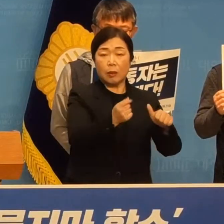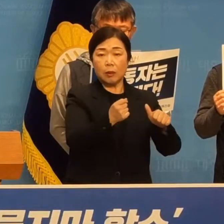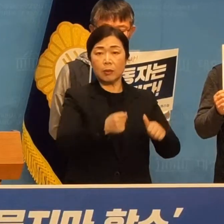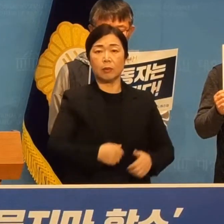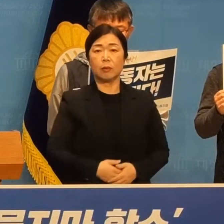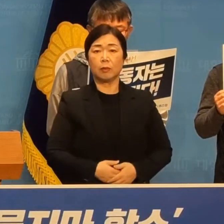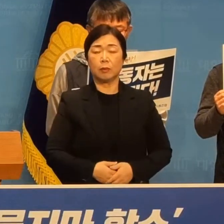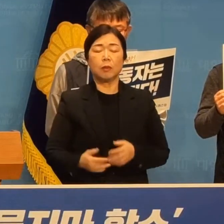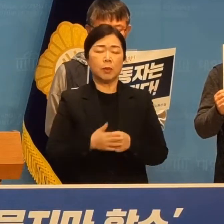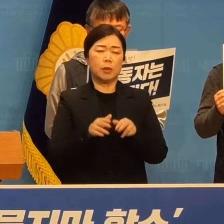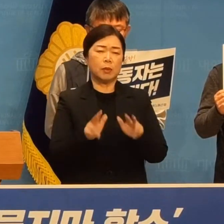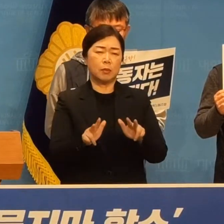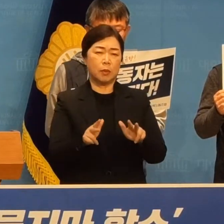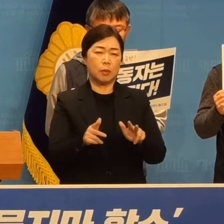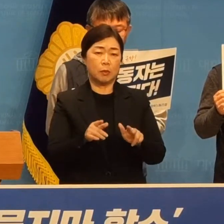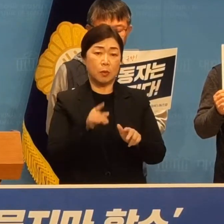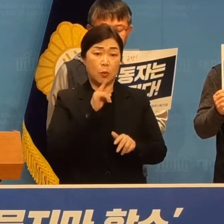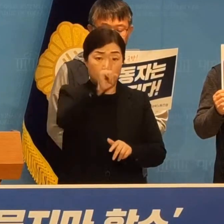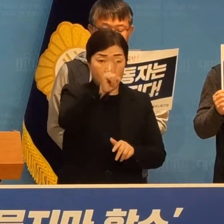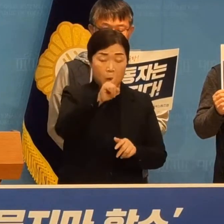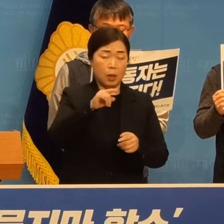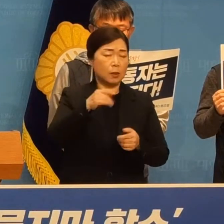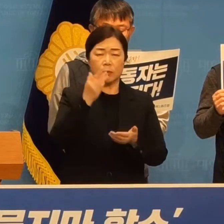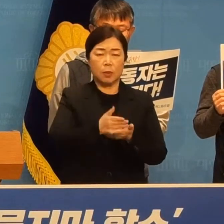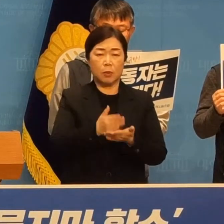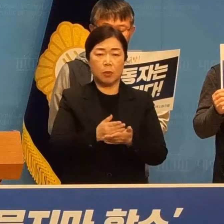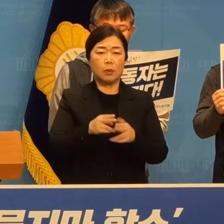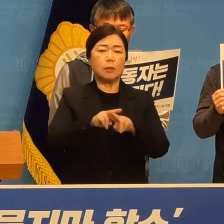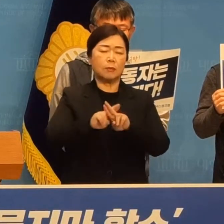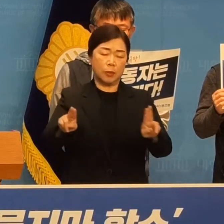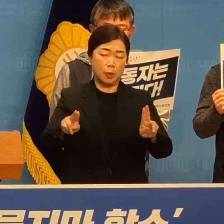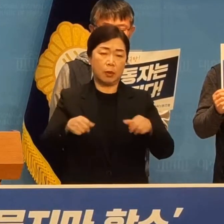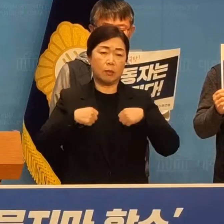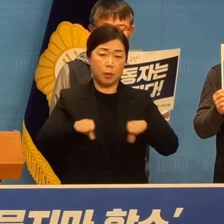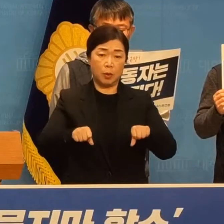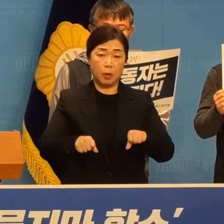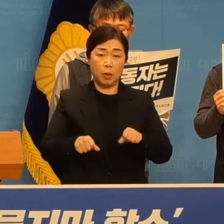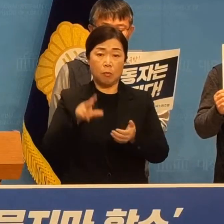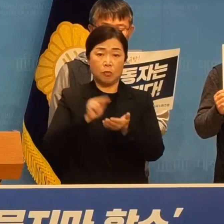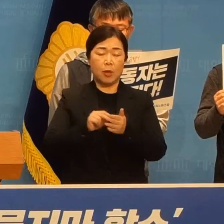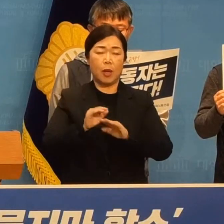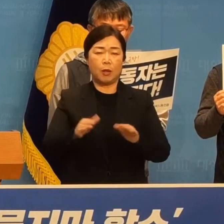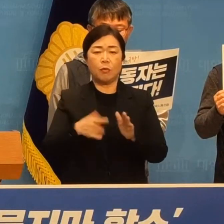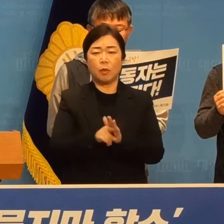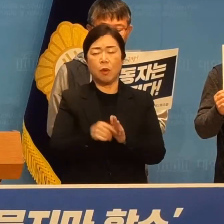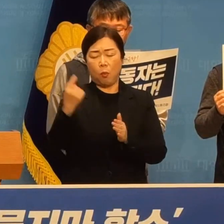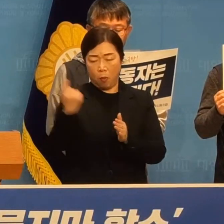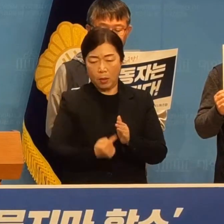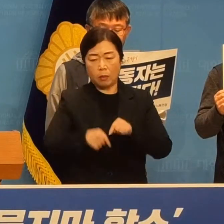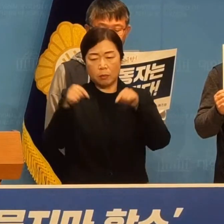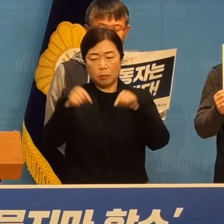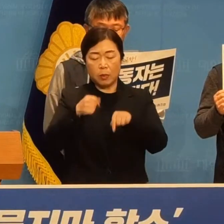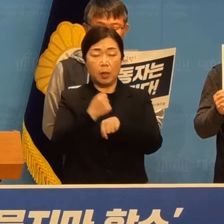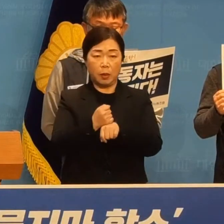지금이라도 소송을 뒤에 숨을 것이 아니고 즉각적인 문제 해결에 나서기를 촉구하고